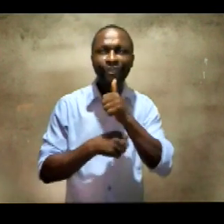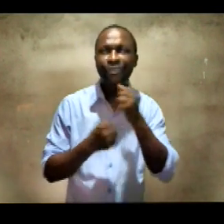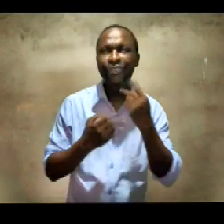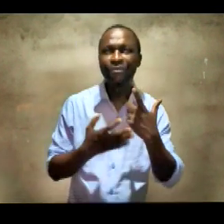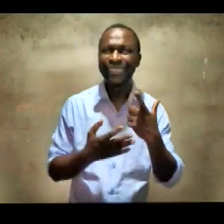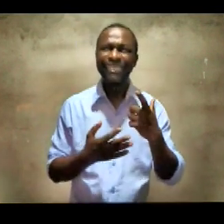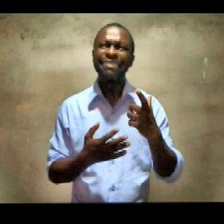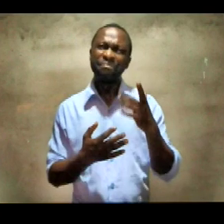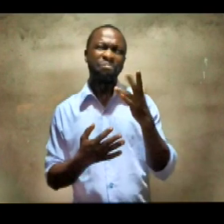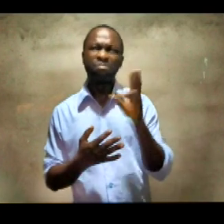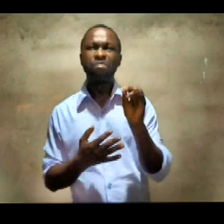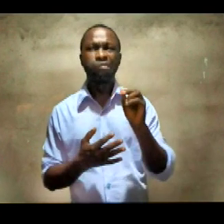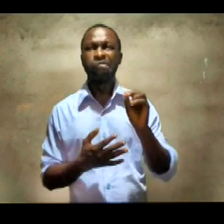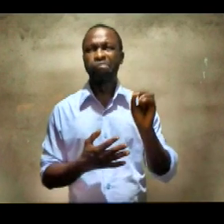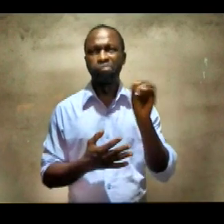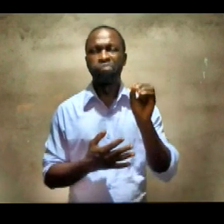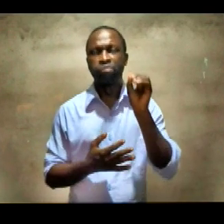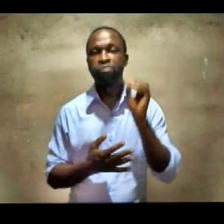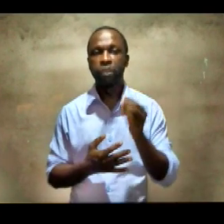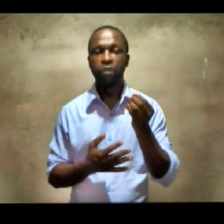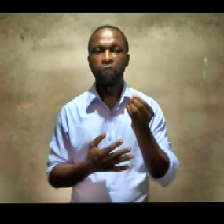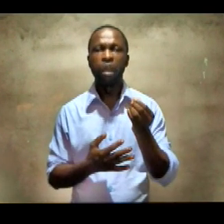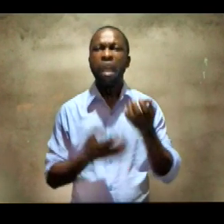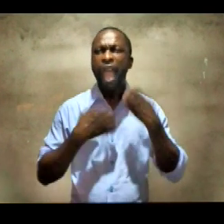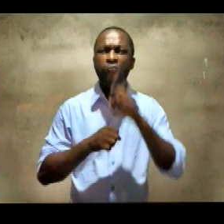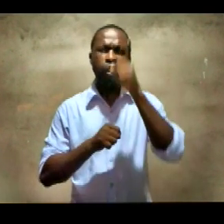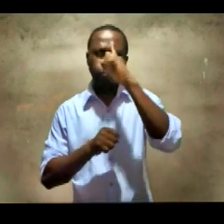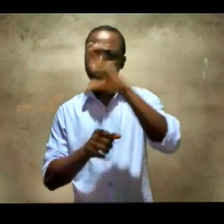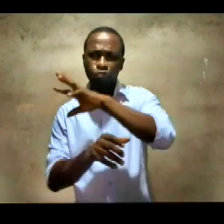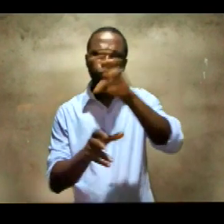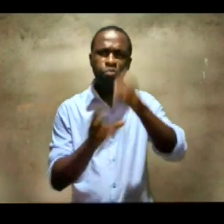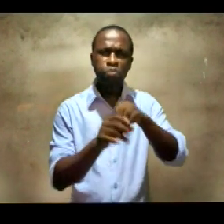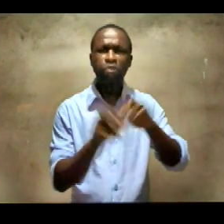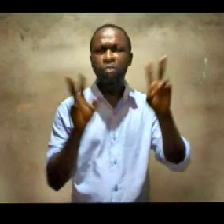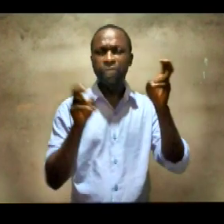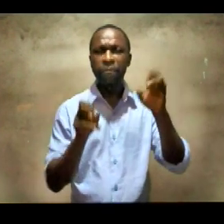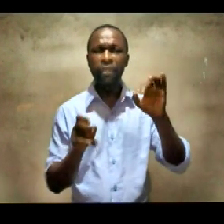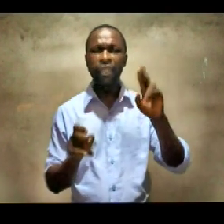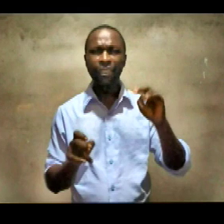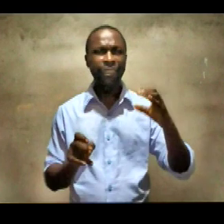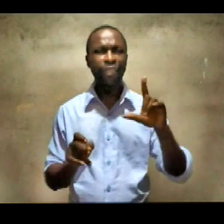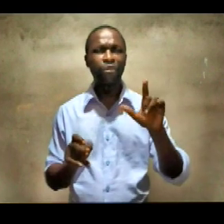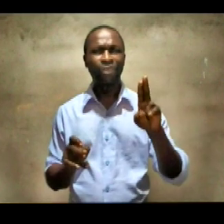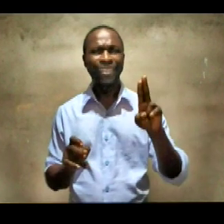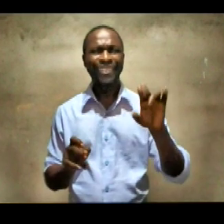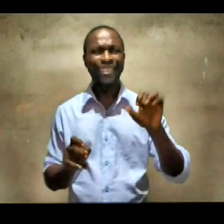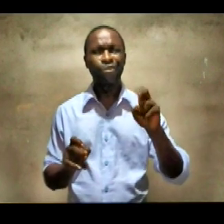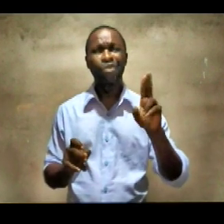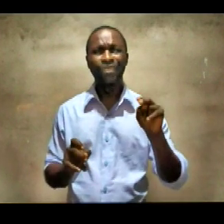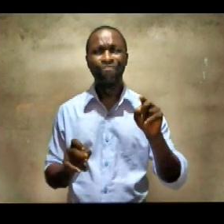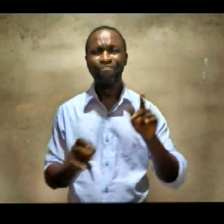et pourtant les personnes handicapées ont encore et toujours un accès limité aux services de base. Récemment, le gouvernement a érigé